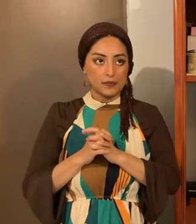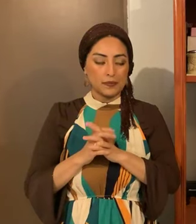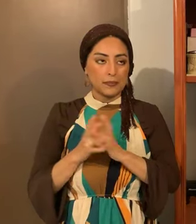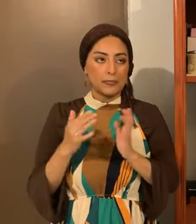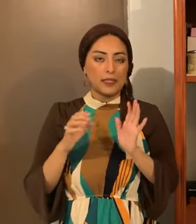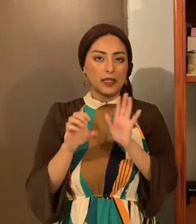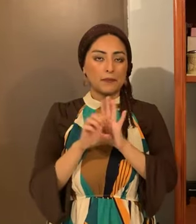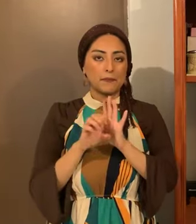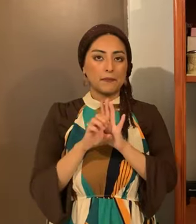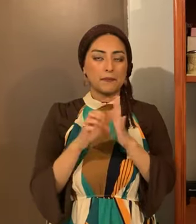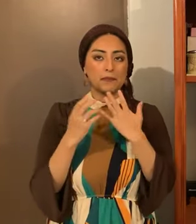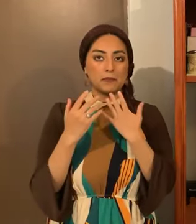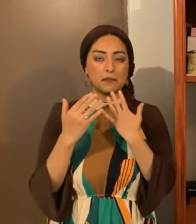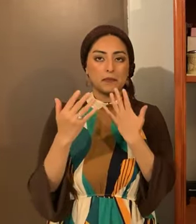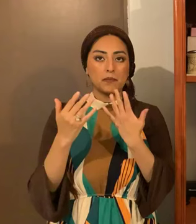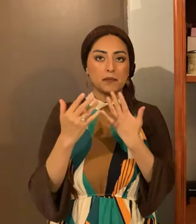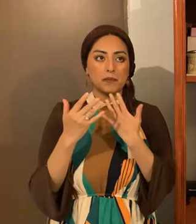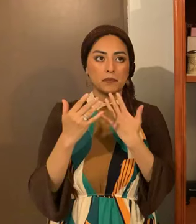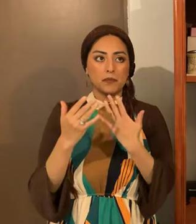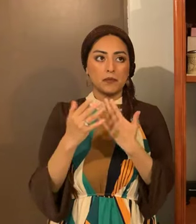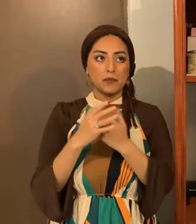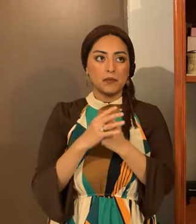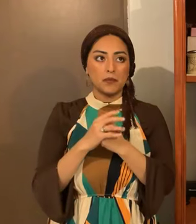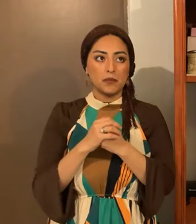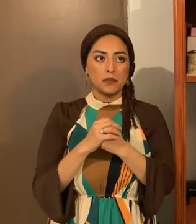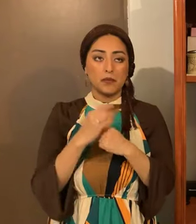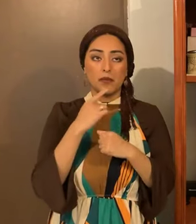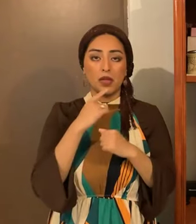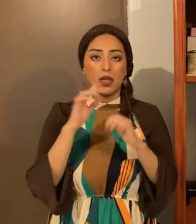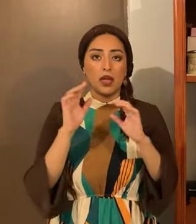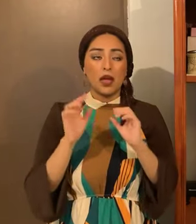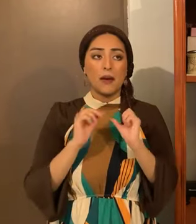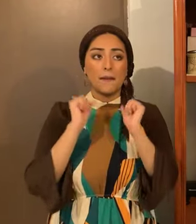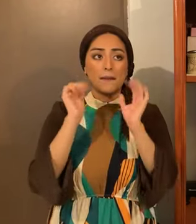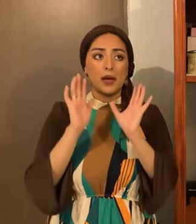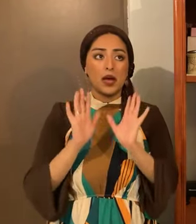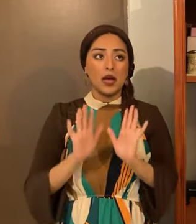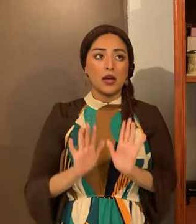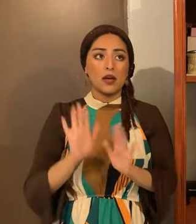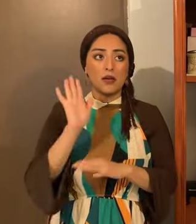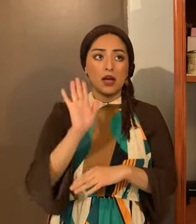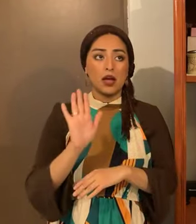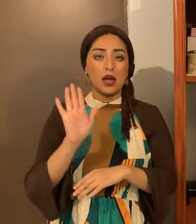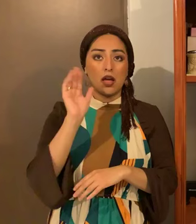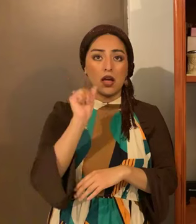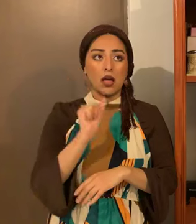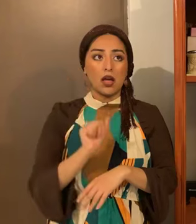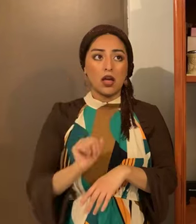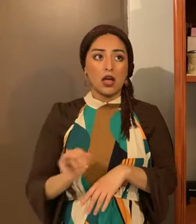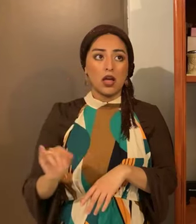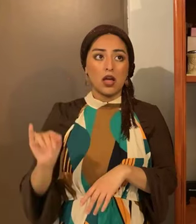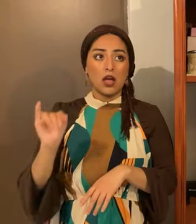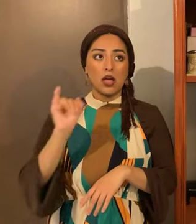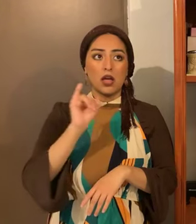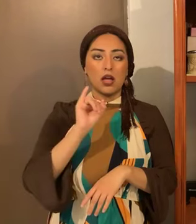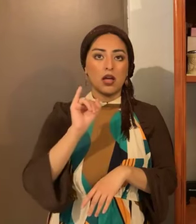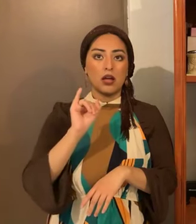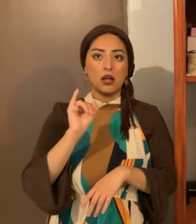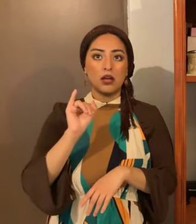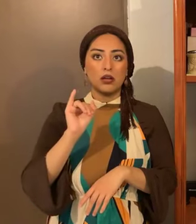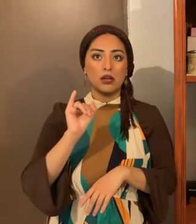un ejemplo melodioso podría ser Baruch atah Adonai asher